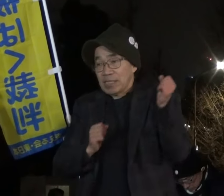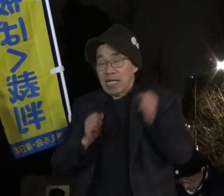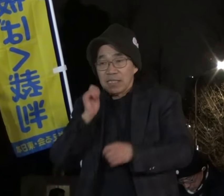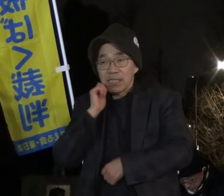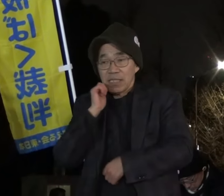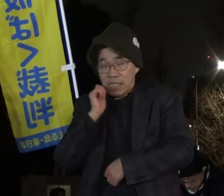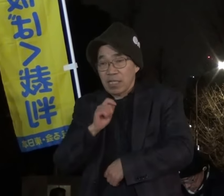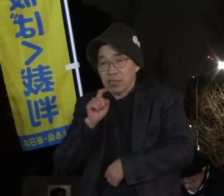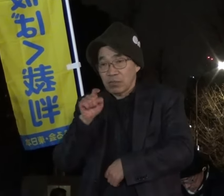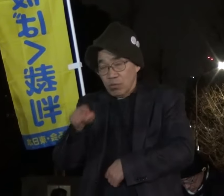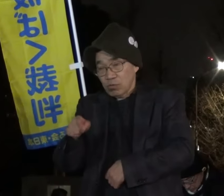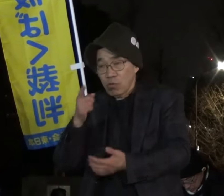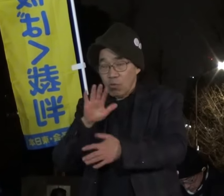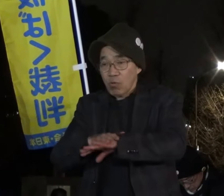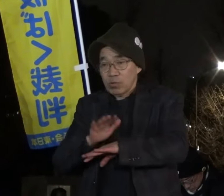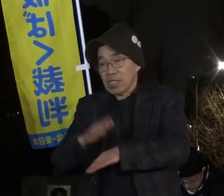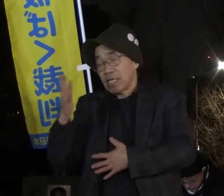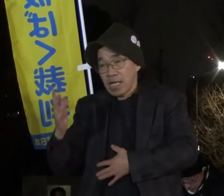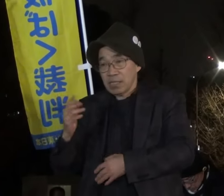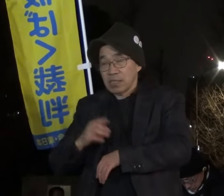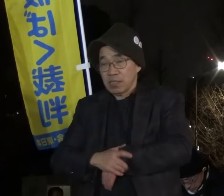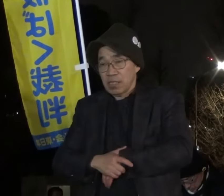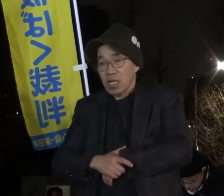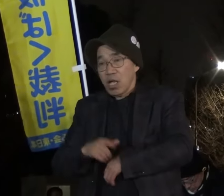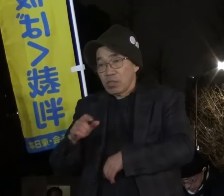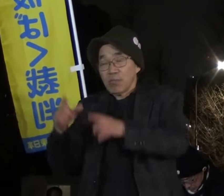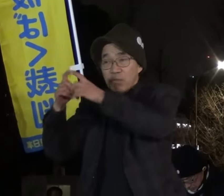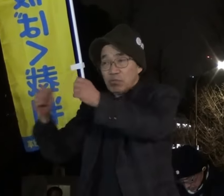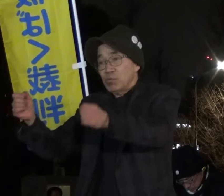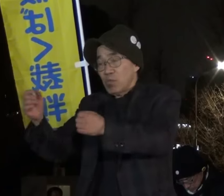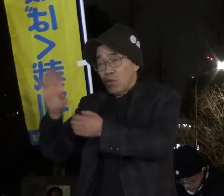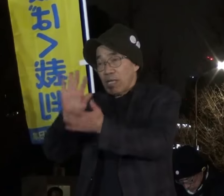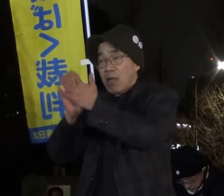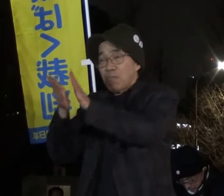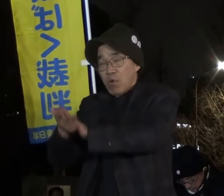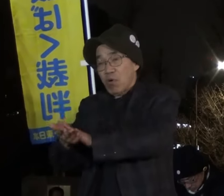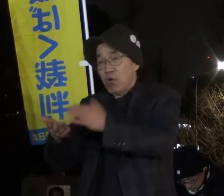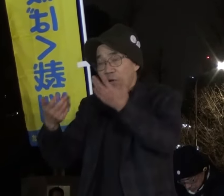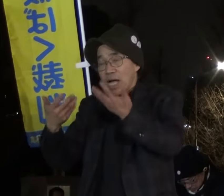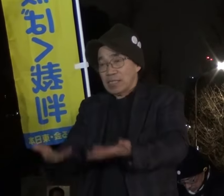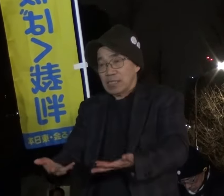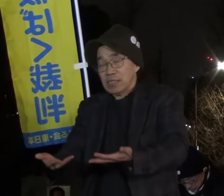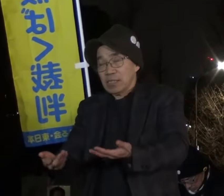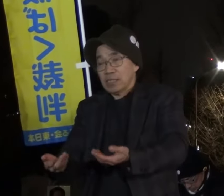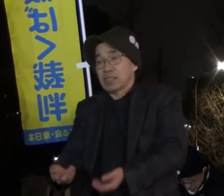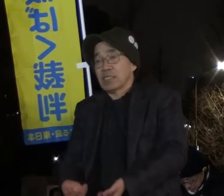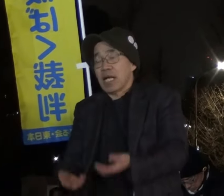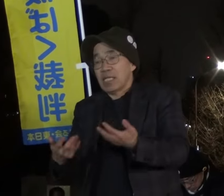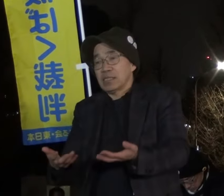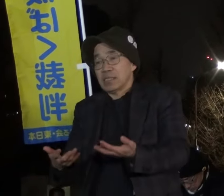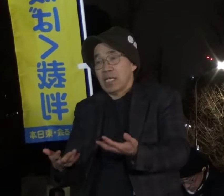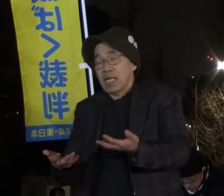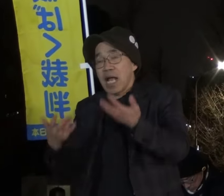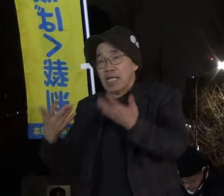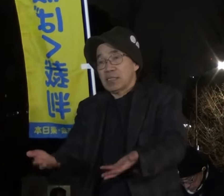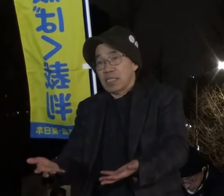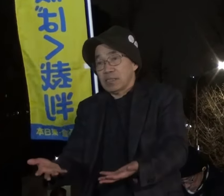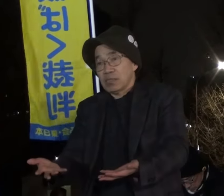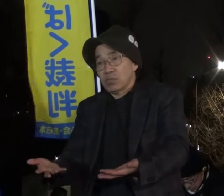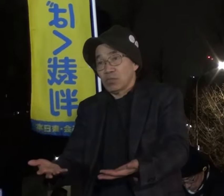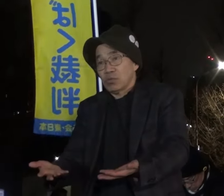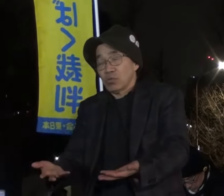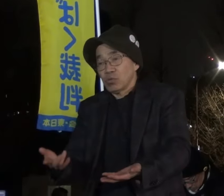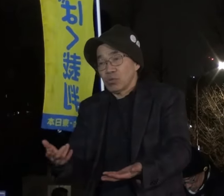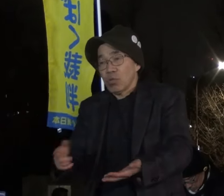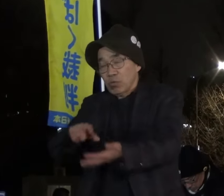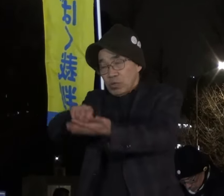ね。 でも国も県も安心安全を推奨して地元のものを進め